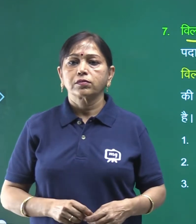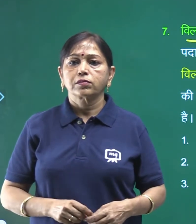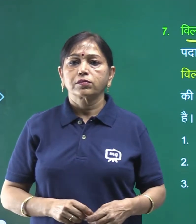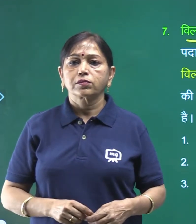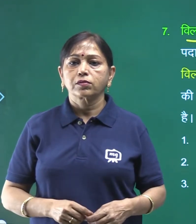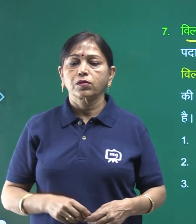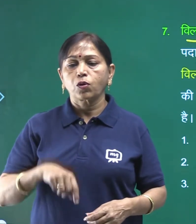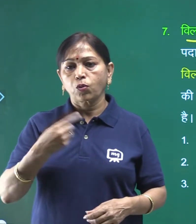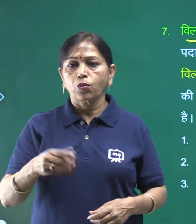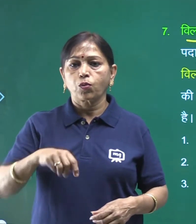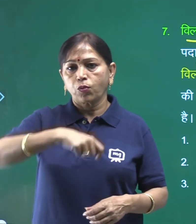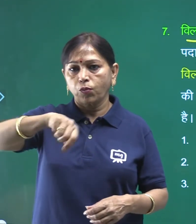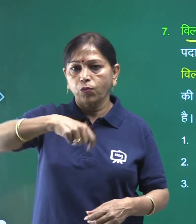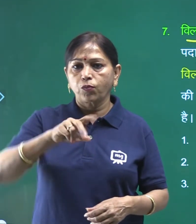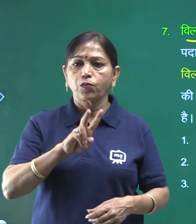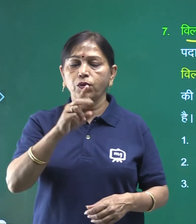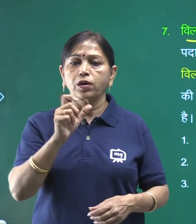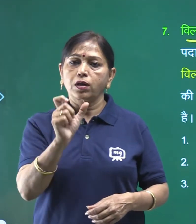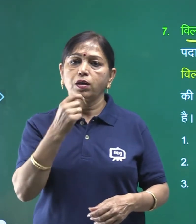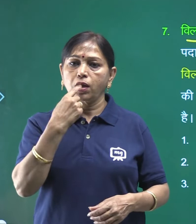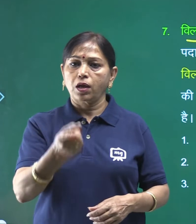को विलयन कहते हैं।